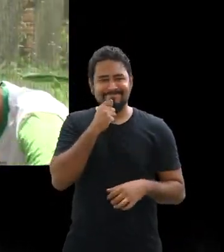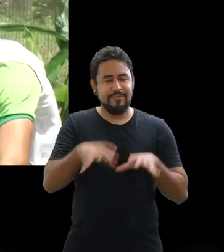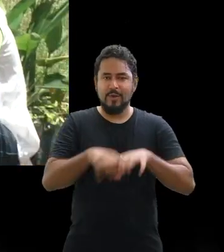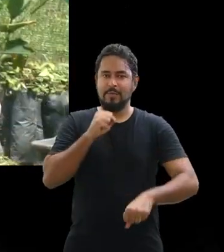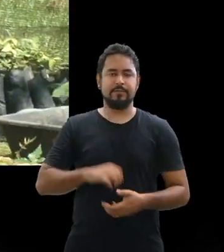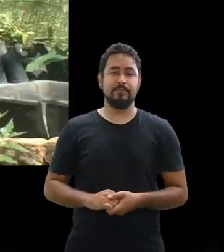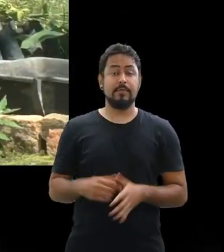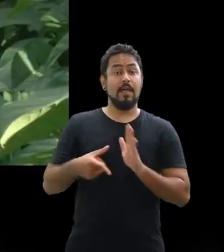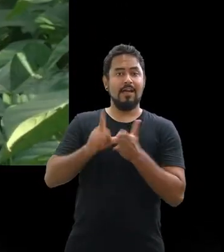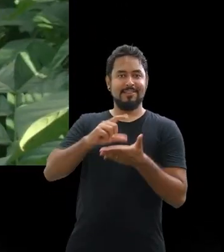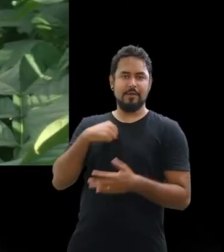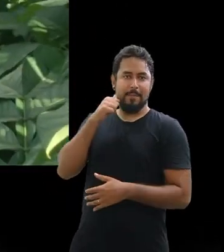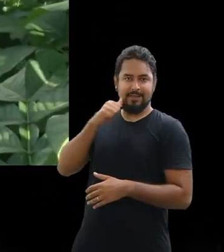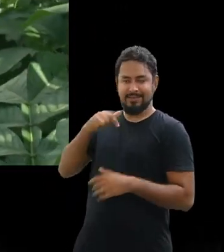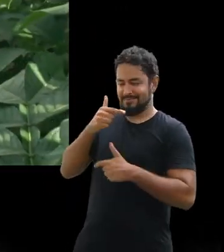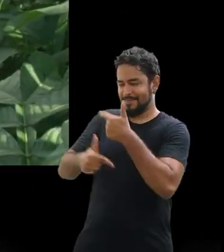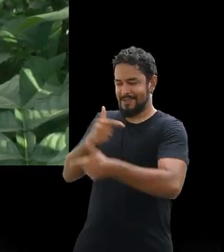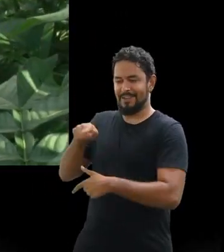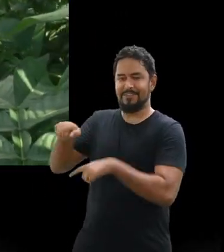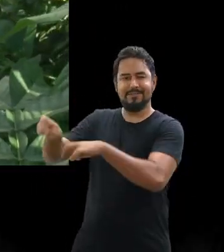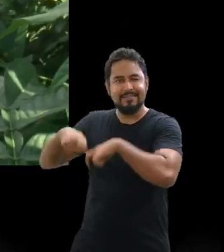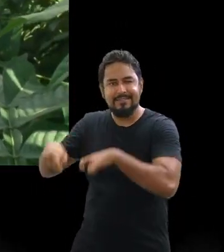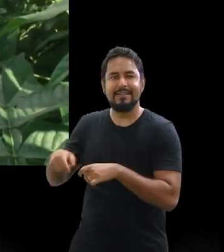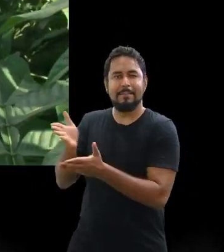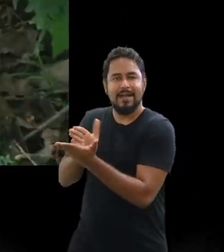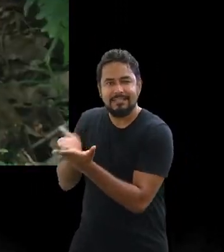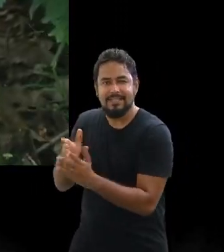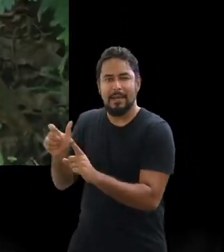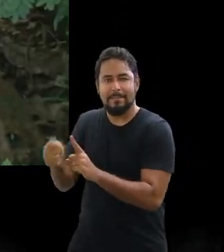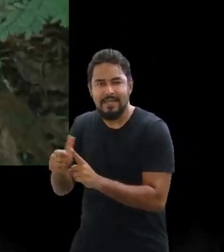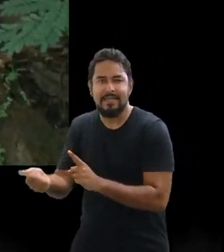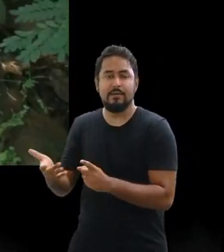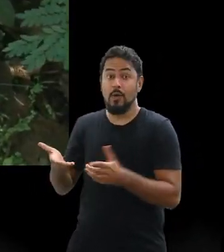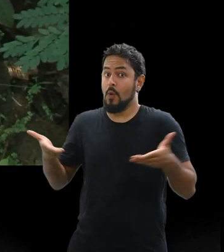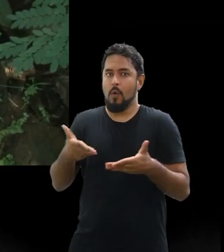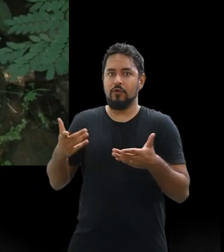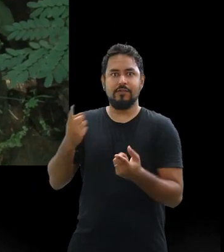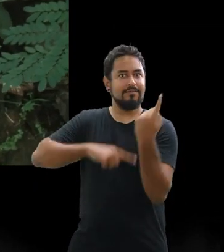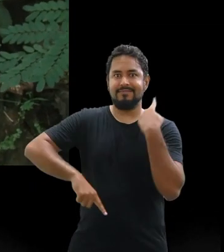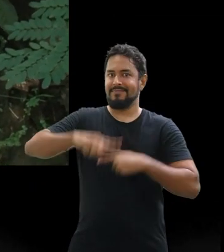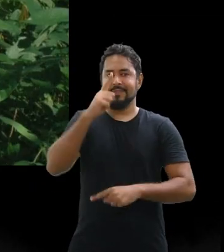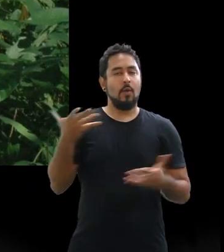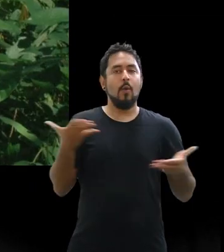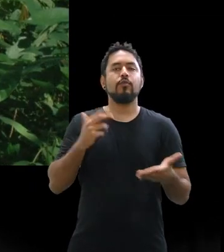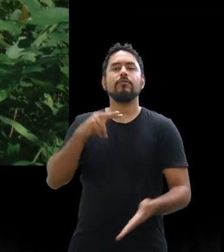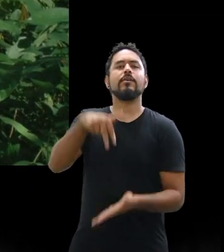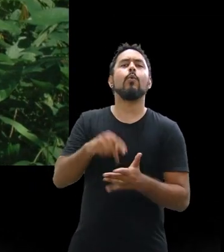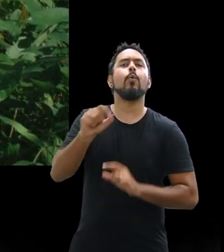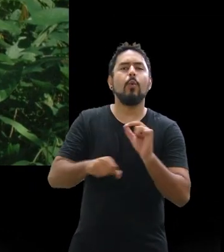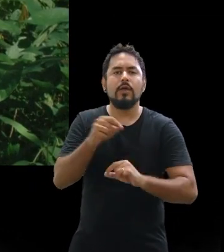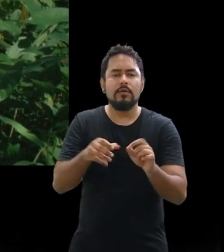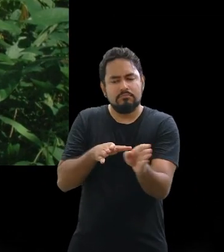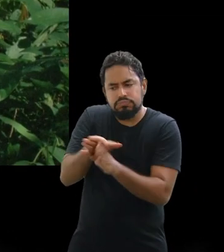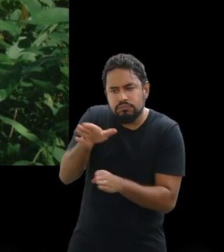botar incompleto. Eu era a menina que plantava macaxeira, eu era a menina que plantava o milho, que encoivarava. E hoje não. Hoje eu sou a menina